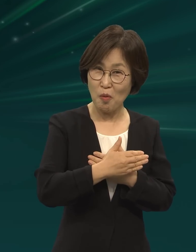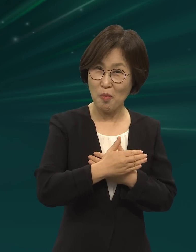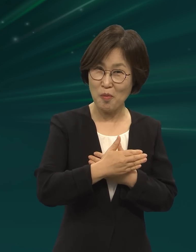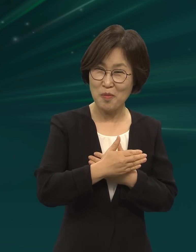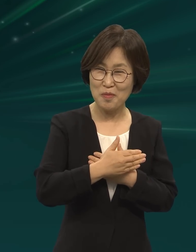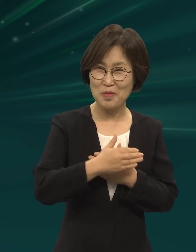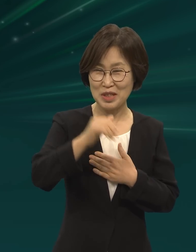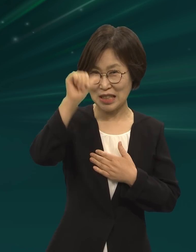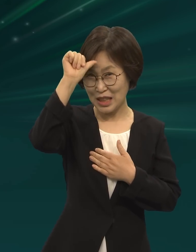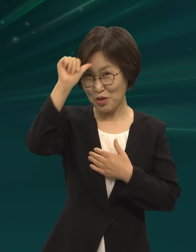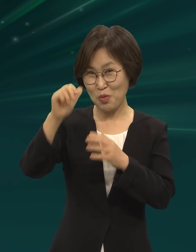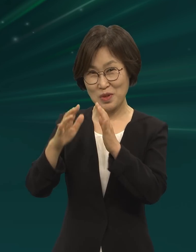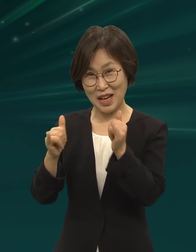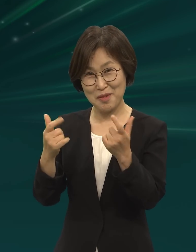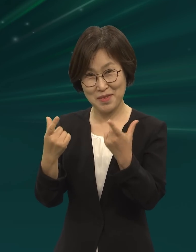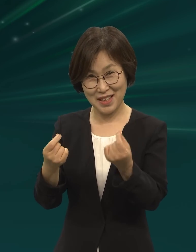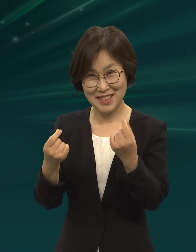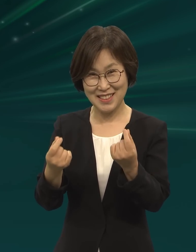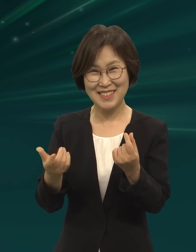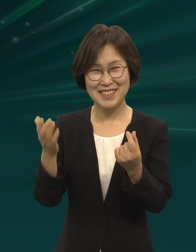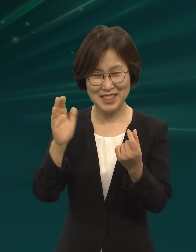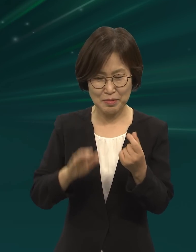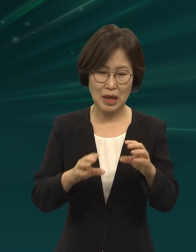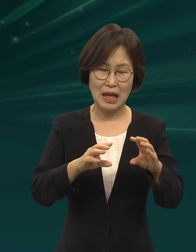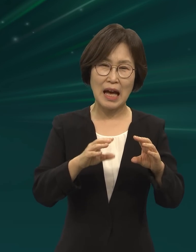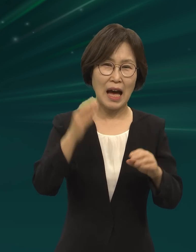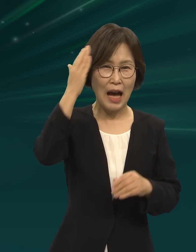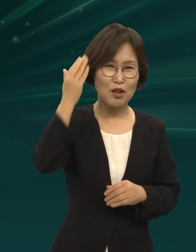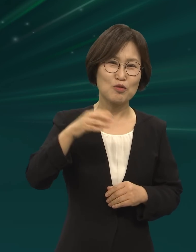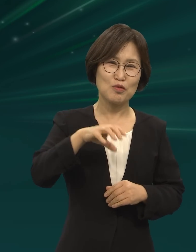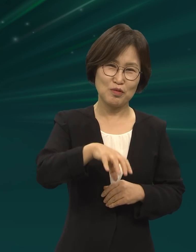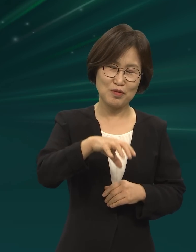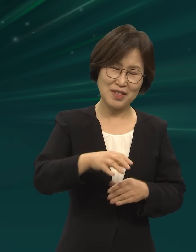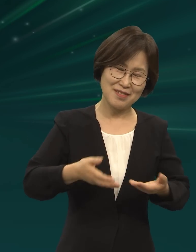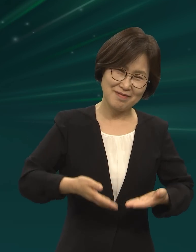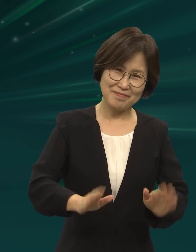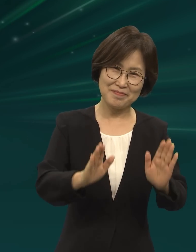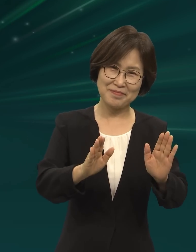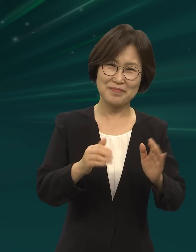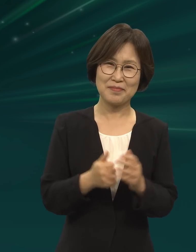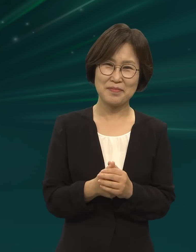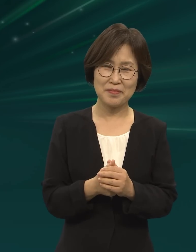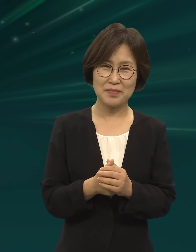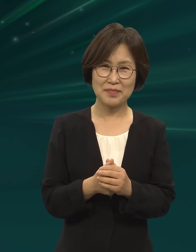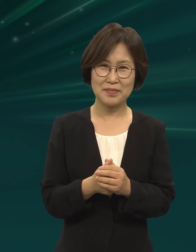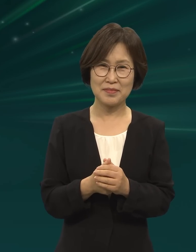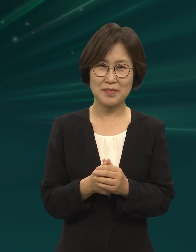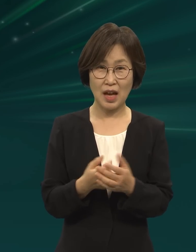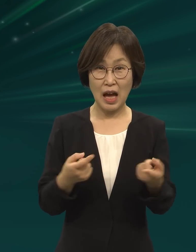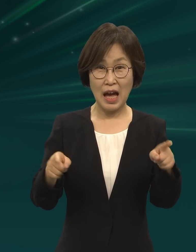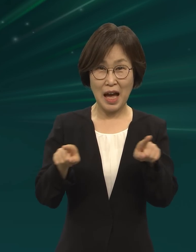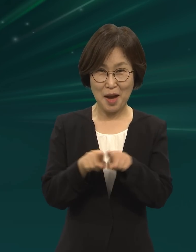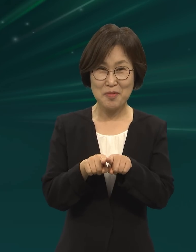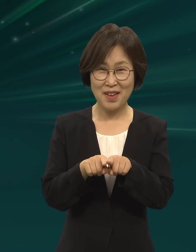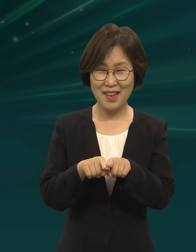사람입니다. 그래서 이렇게 저 아들이 또 오고 싶었지만은 시험 기간이 있어서